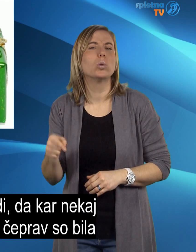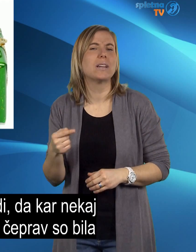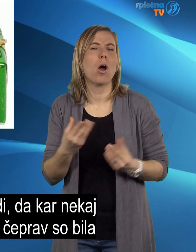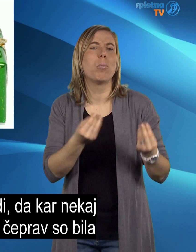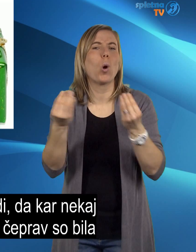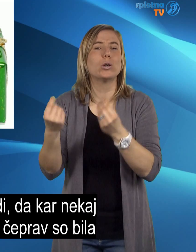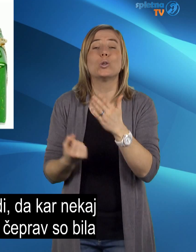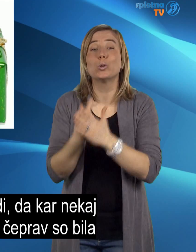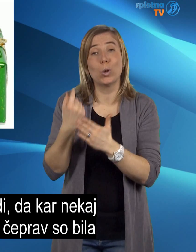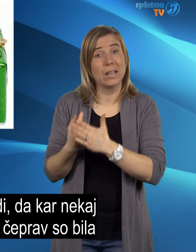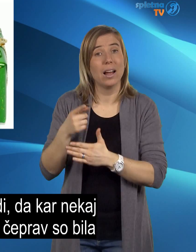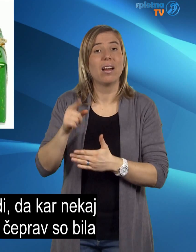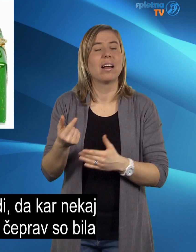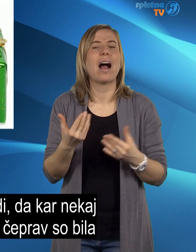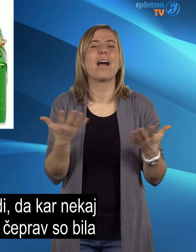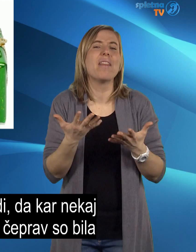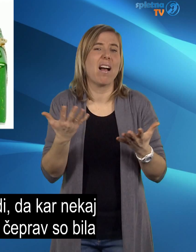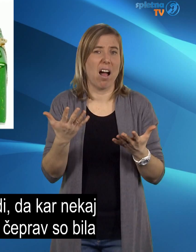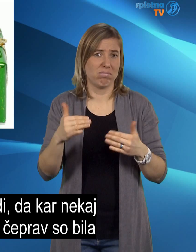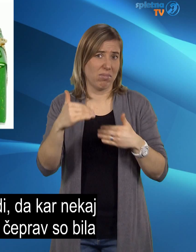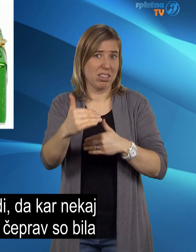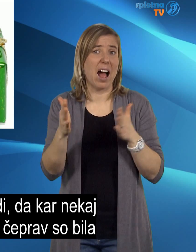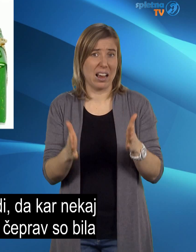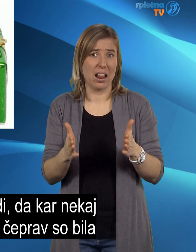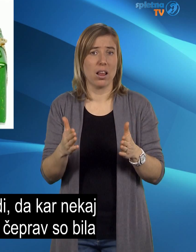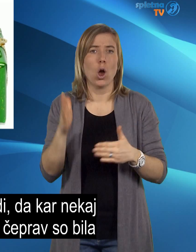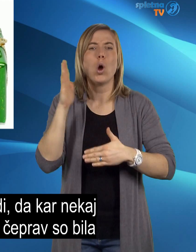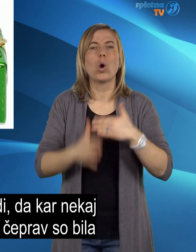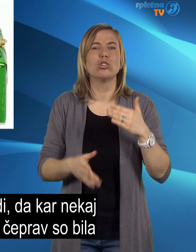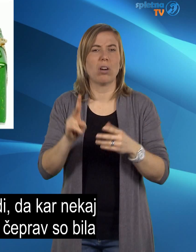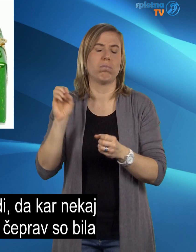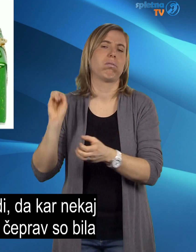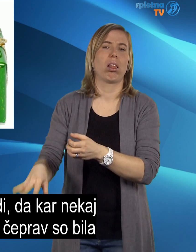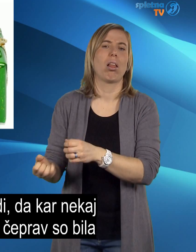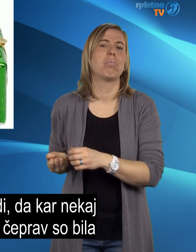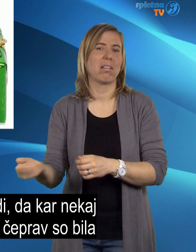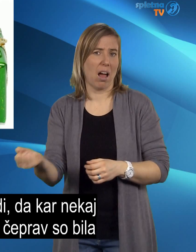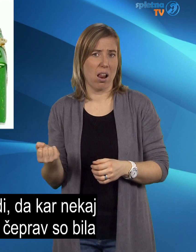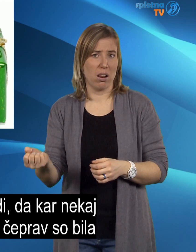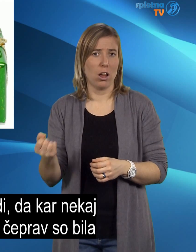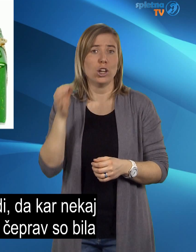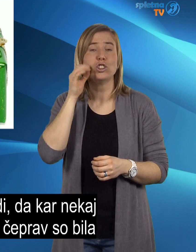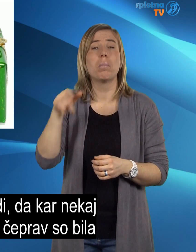Tako se pogosto zgodi, da kar nekaj daril konča v predalu, čeprav so bila podarjena z dobrim namenom.